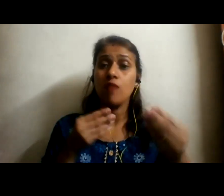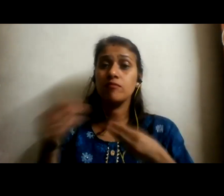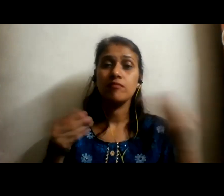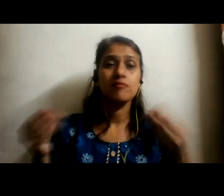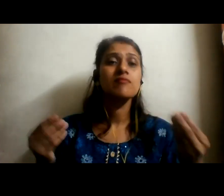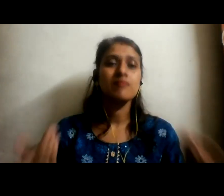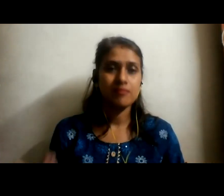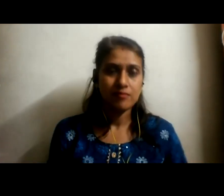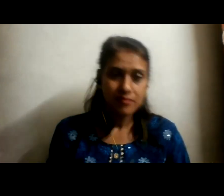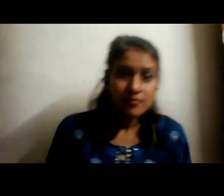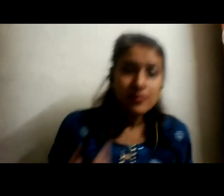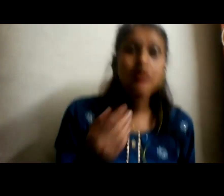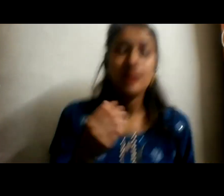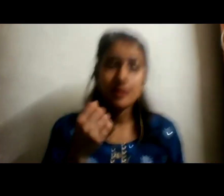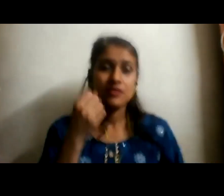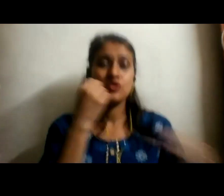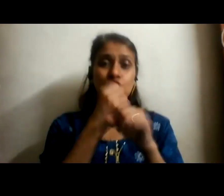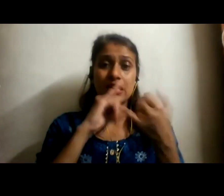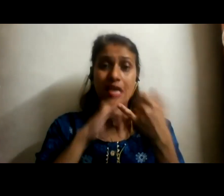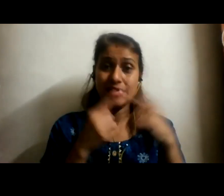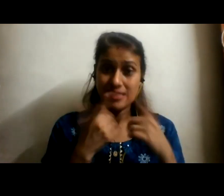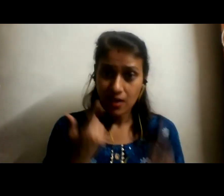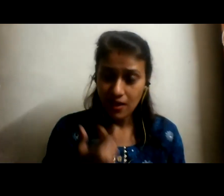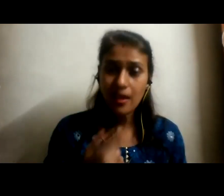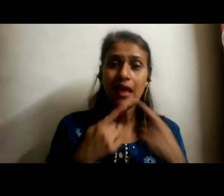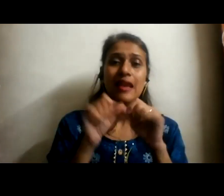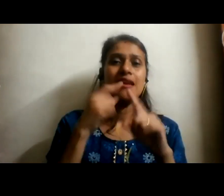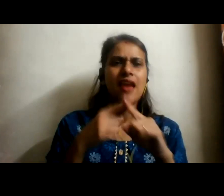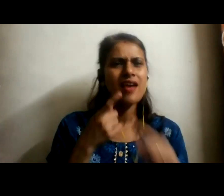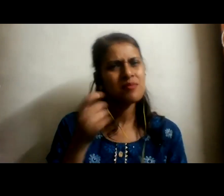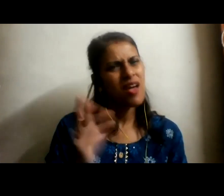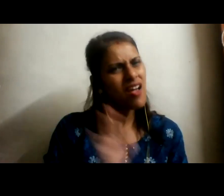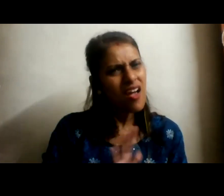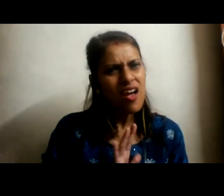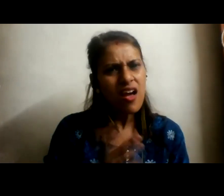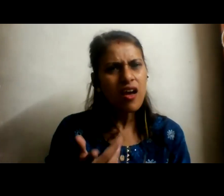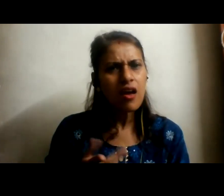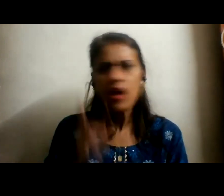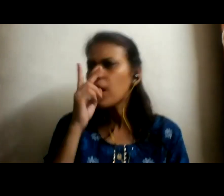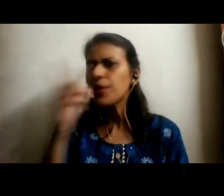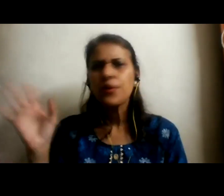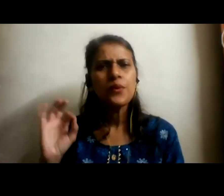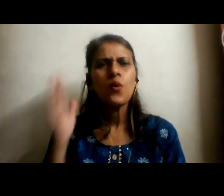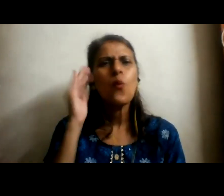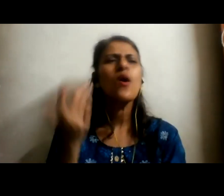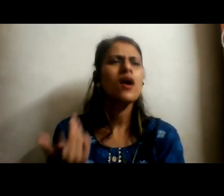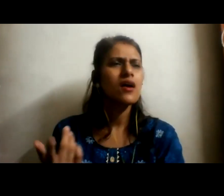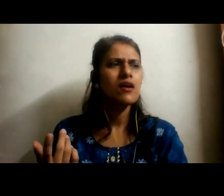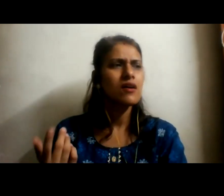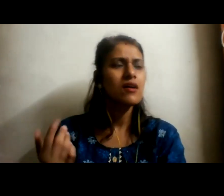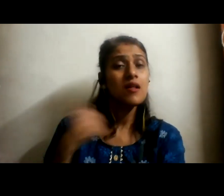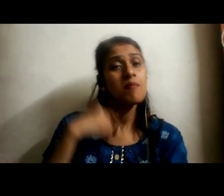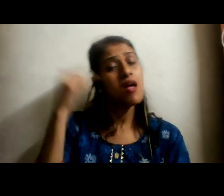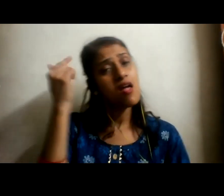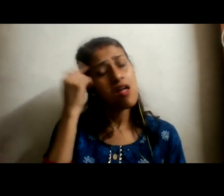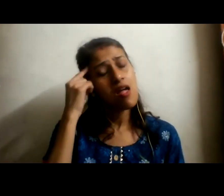और GST भर रहे होंगे, टैक्स भी भर रहे होंगे, तो क्यों हम दिखते नहीं है? तो ये सवाल मेरे ऊपर